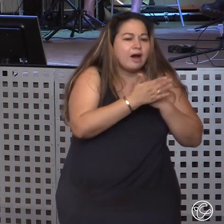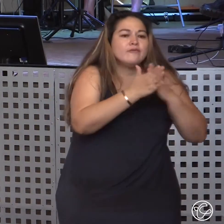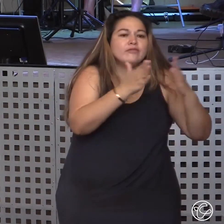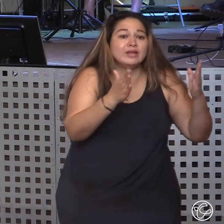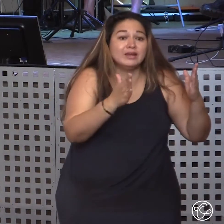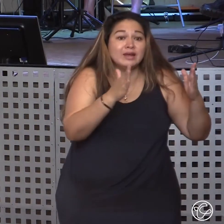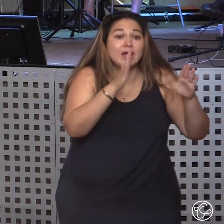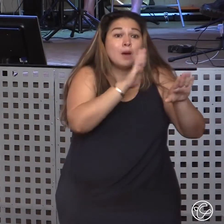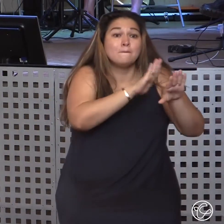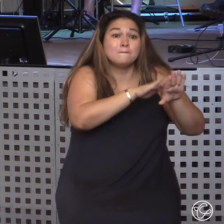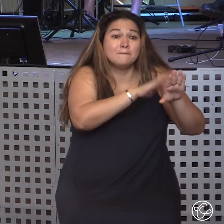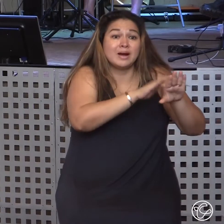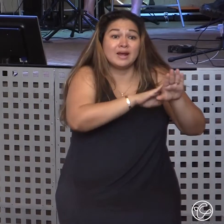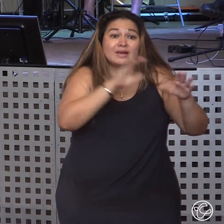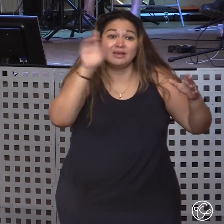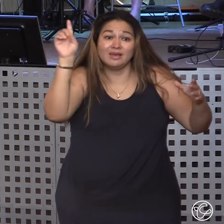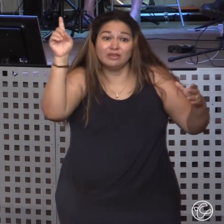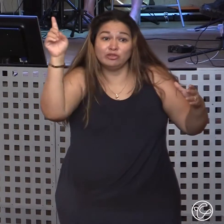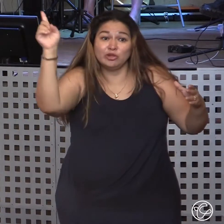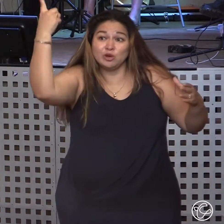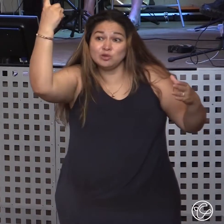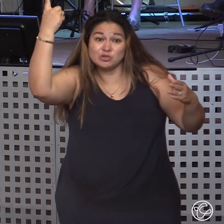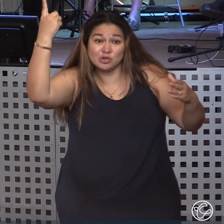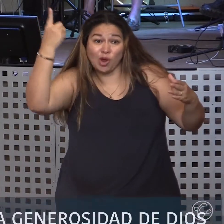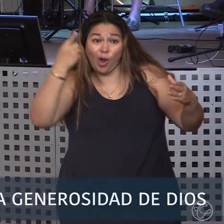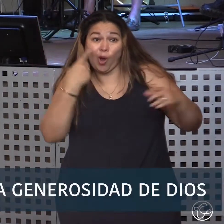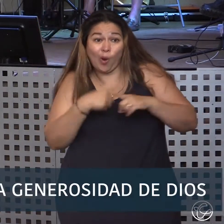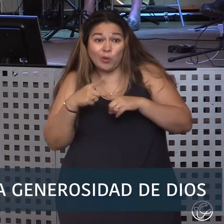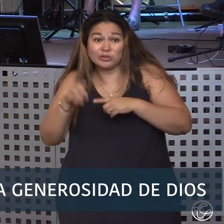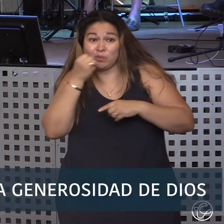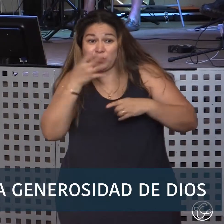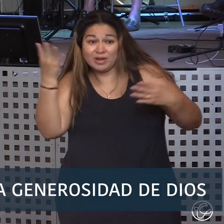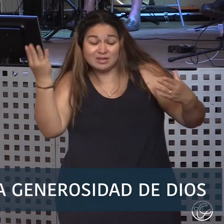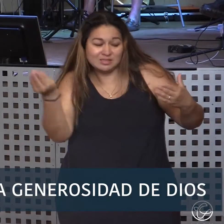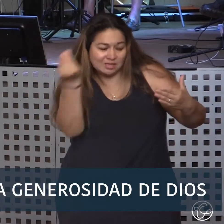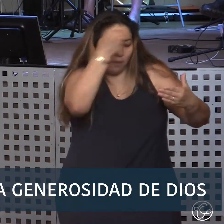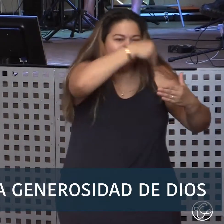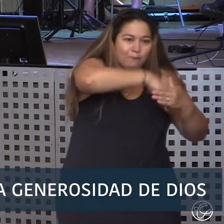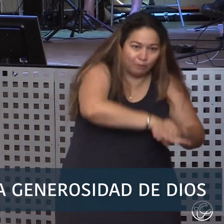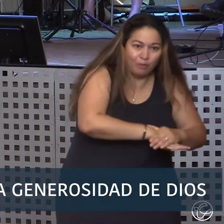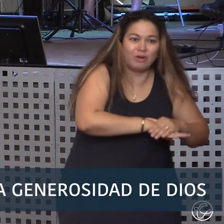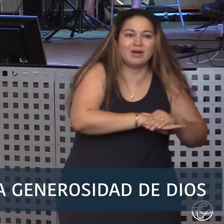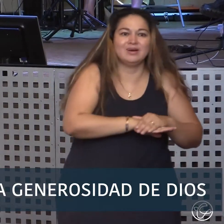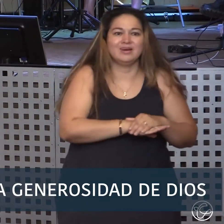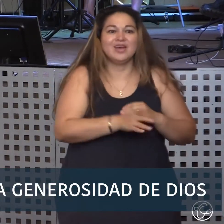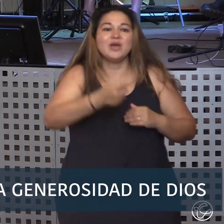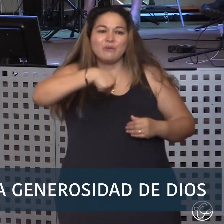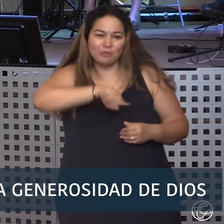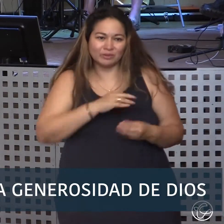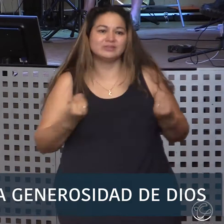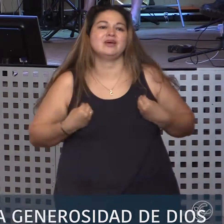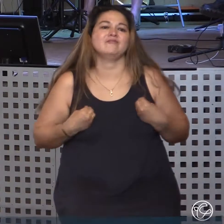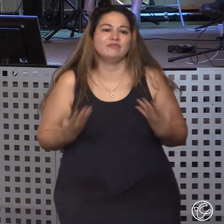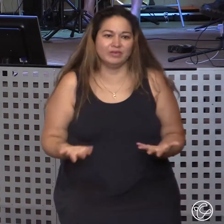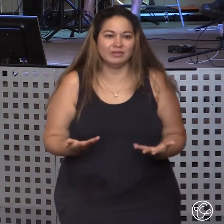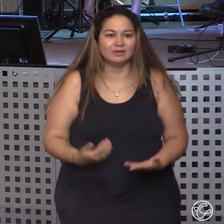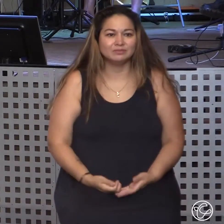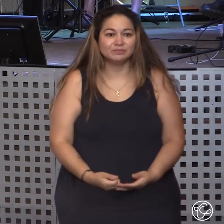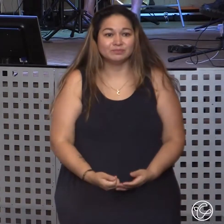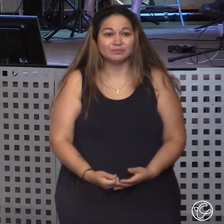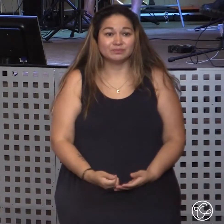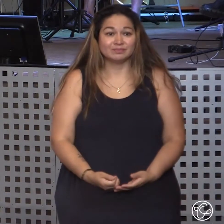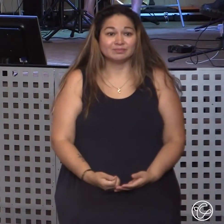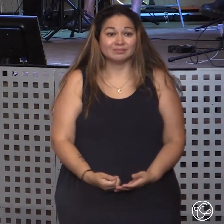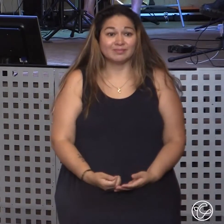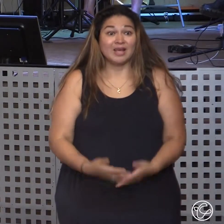de ver este tiempo de cosechar es: vamos a hacer espacio a la generosidad de Dios. Es cierto que